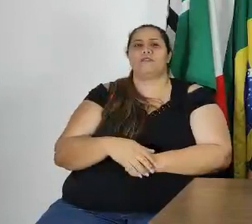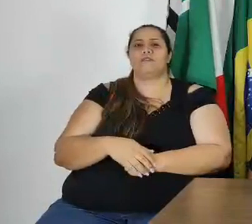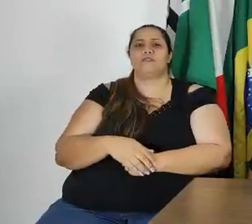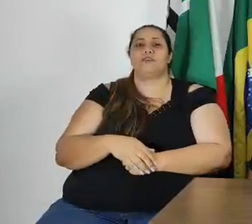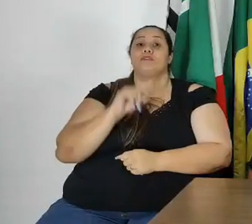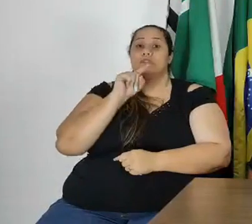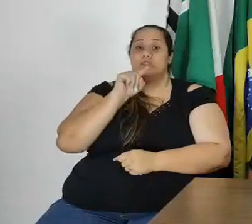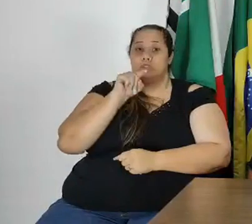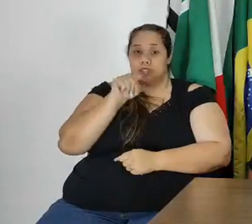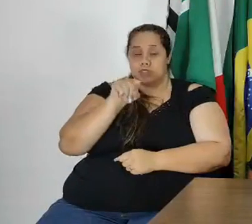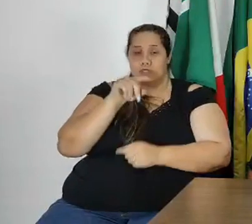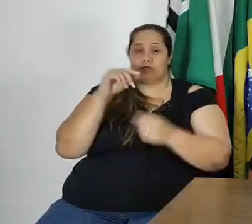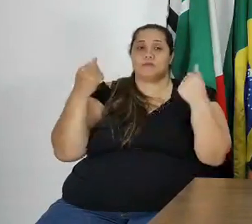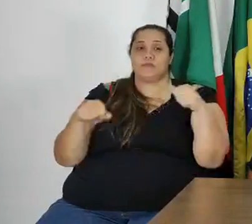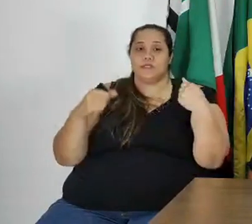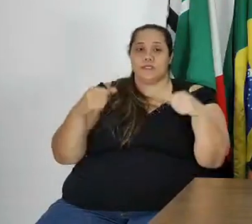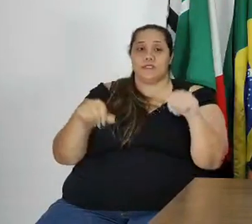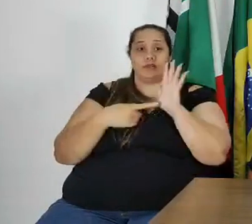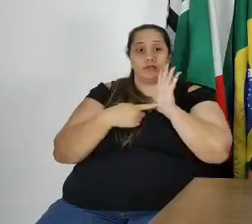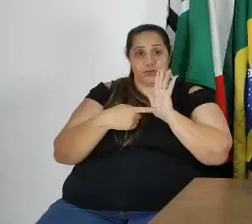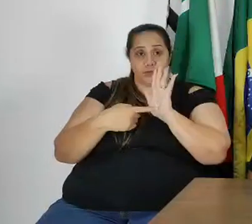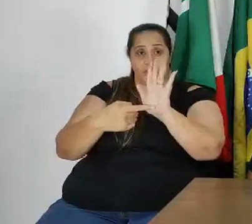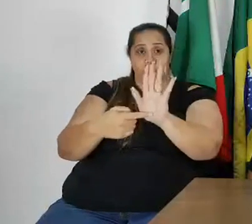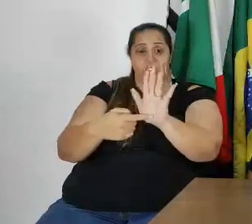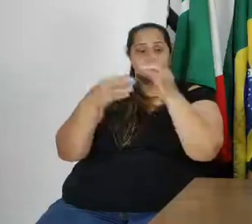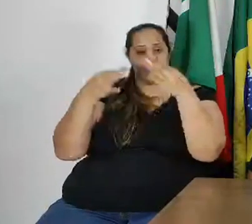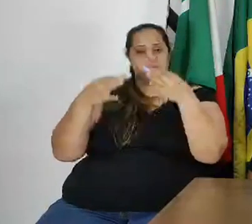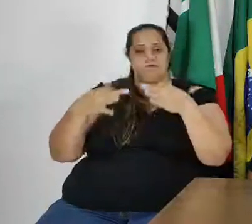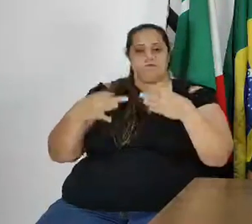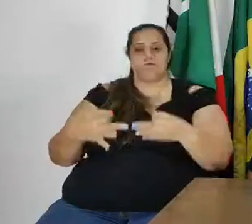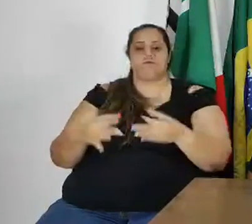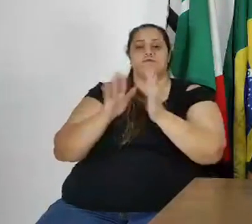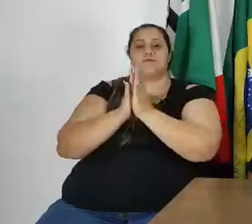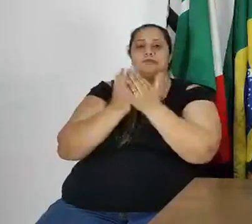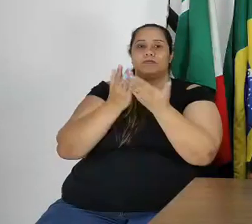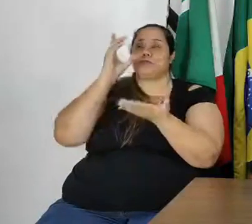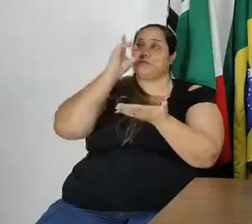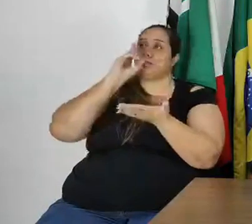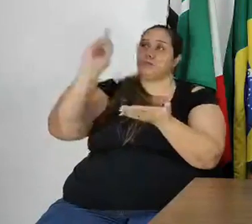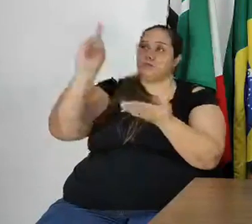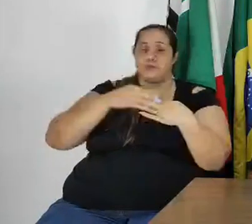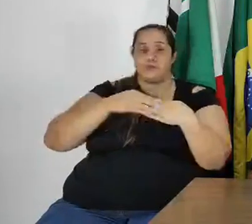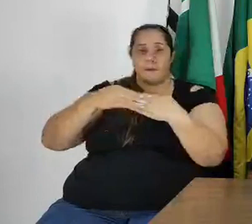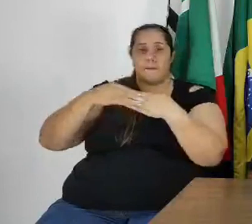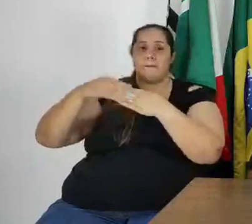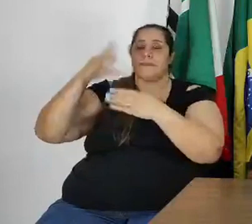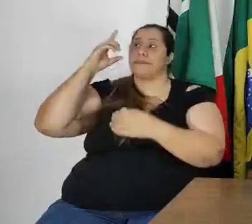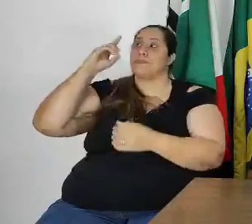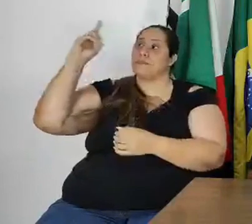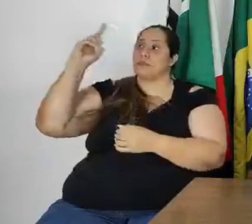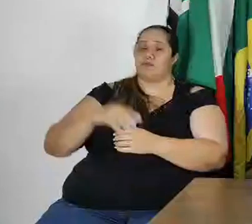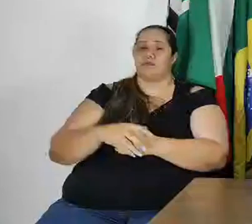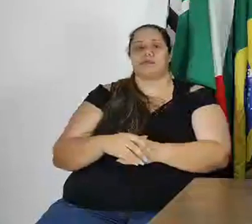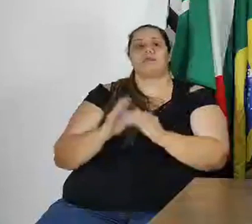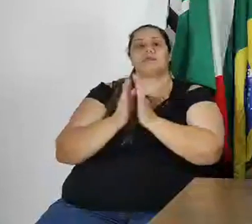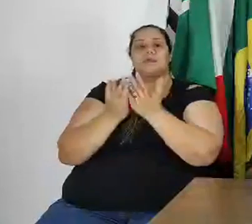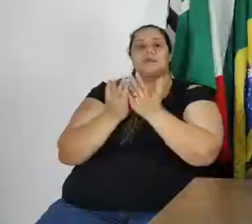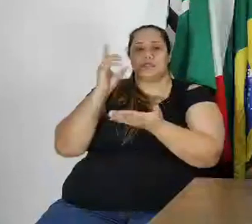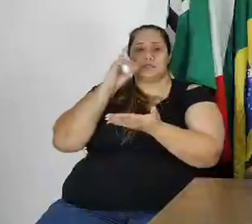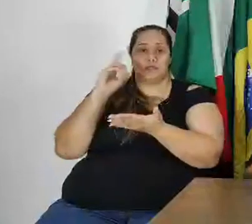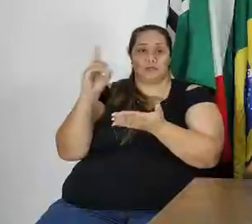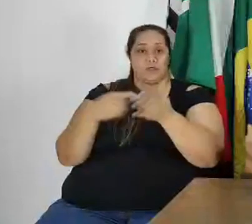devem criá-los com a disciplina e o ensinamento cristão. A palavra de Deus em todo momento mostra